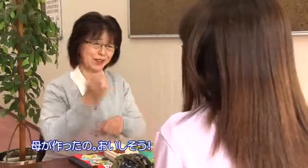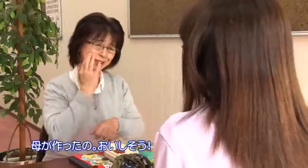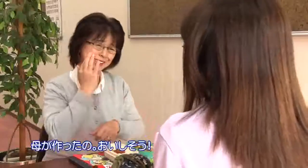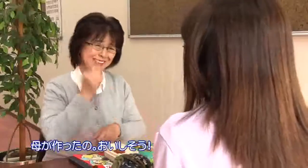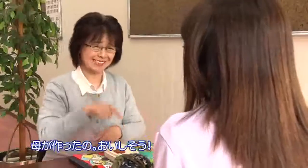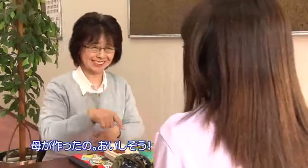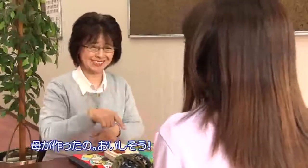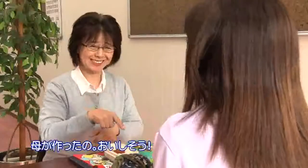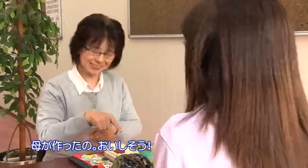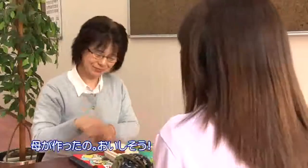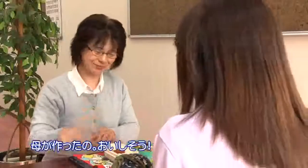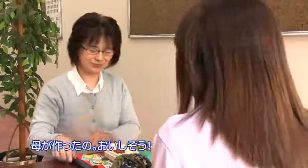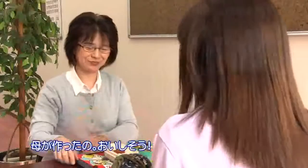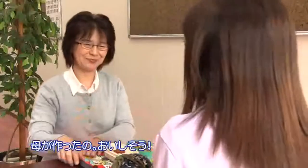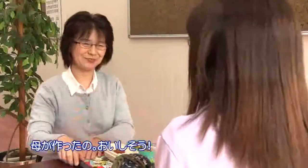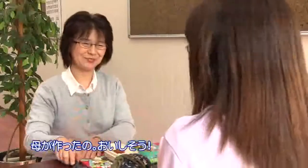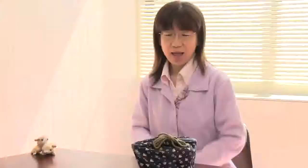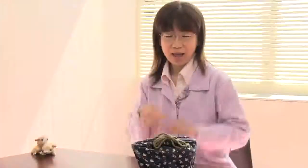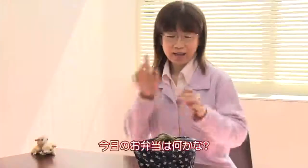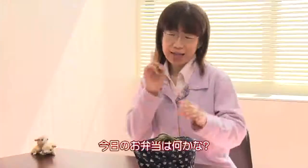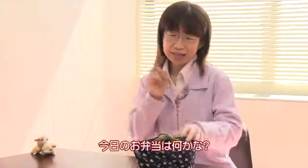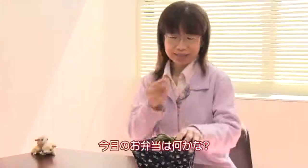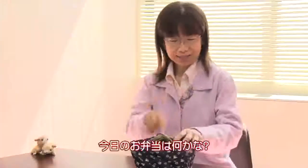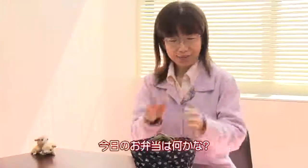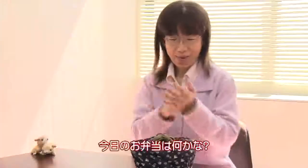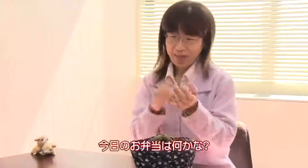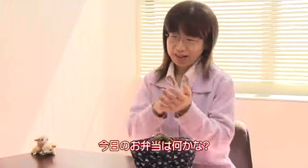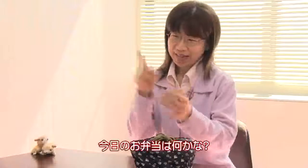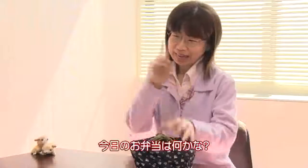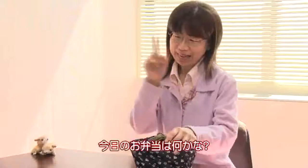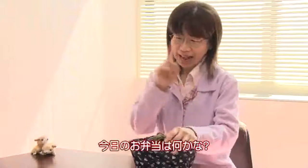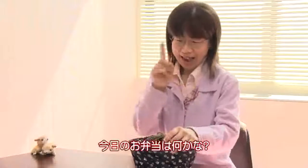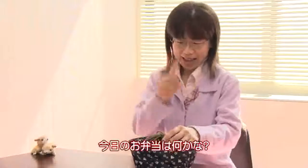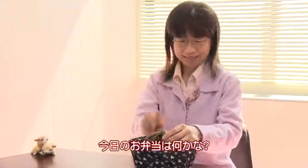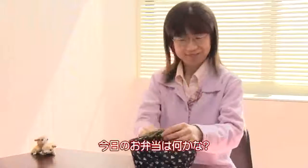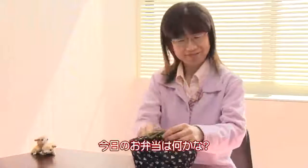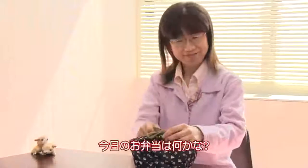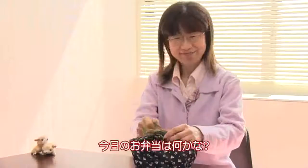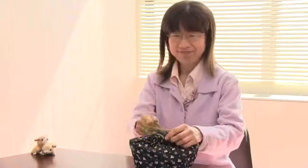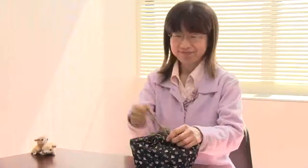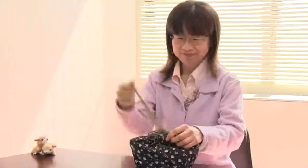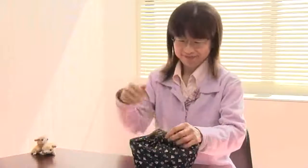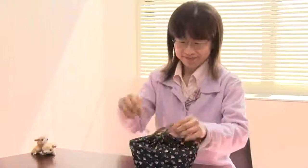お母さんが作ってくれたの美味しそう今日のお弁当は何かなぁ